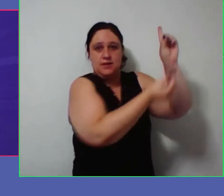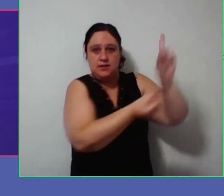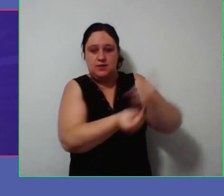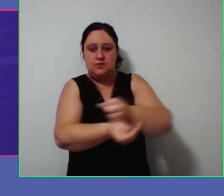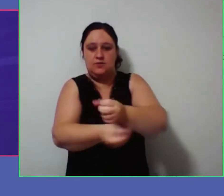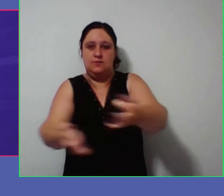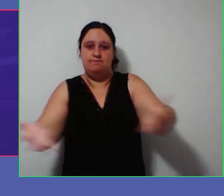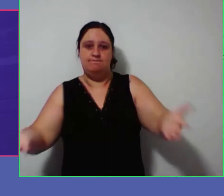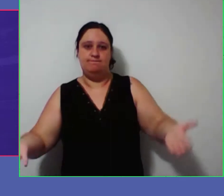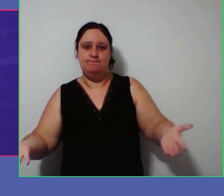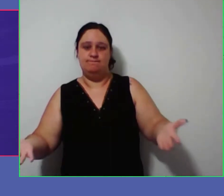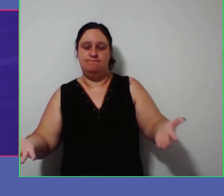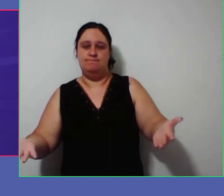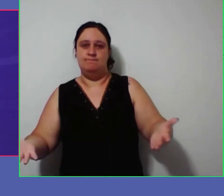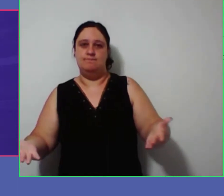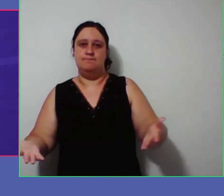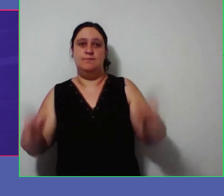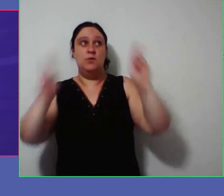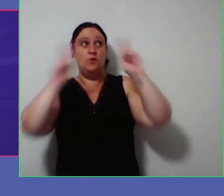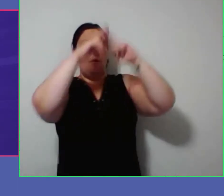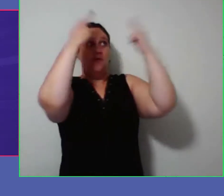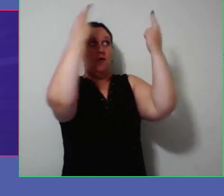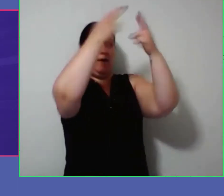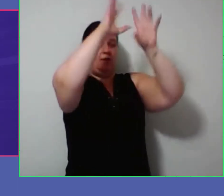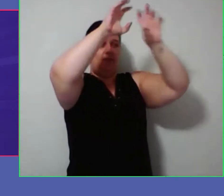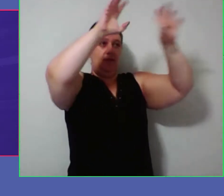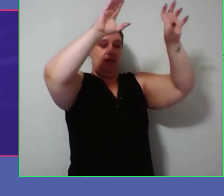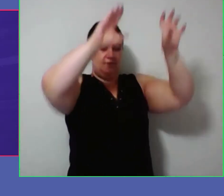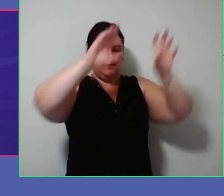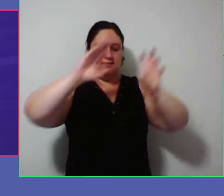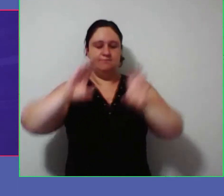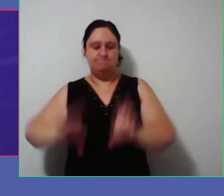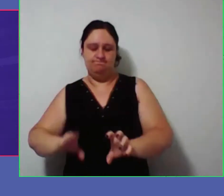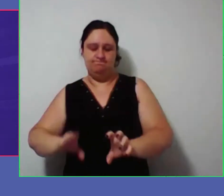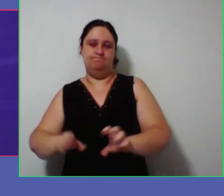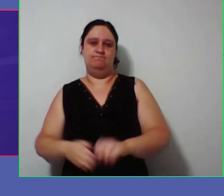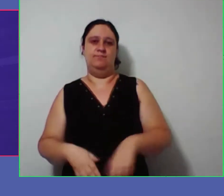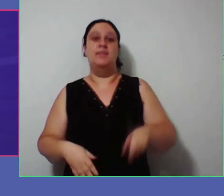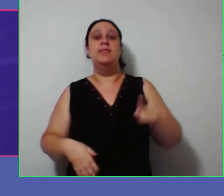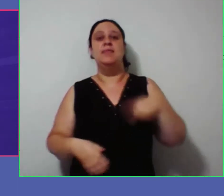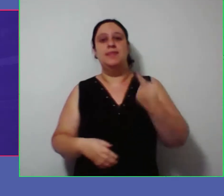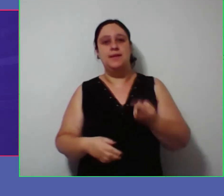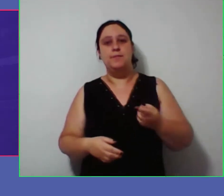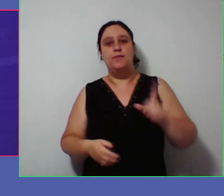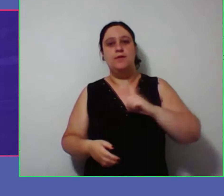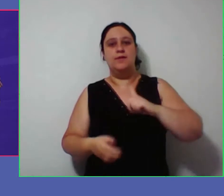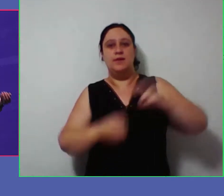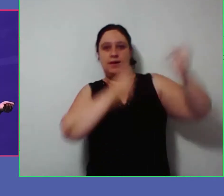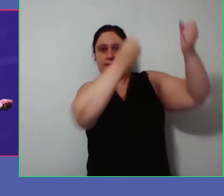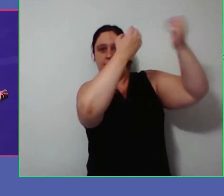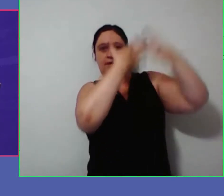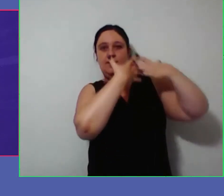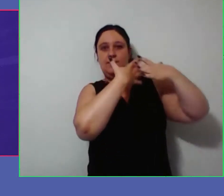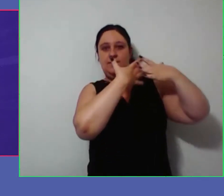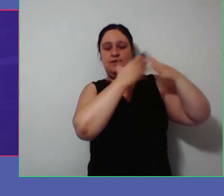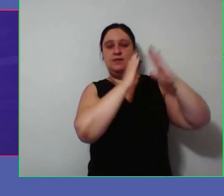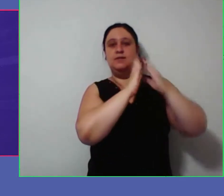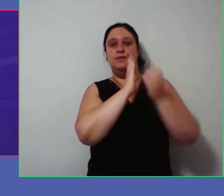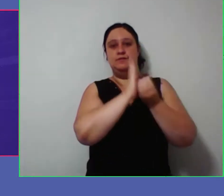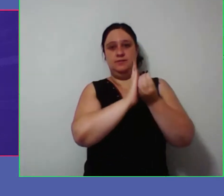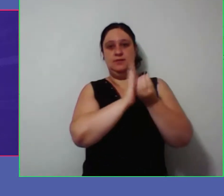reino celestial. Tá? Então, em seguida, vem a revelação da igreja. Na verdade, isso eu já falei, por isso que eu